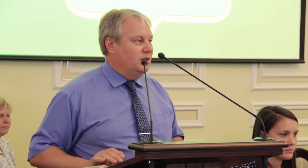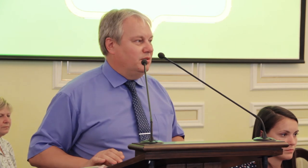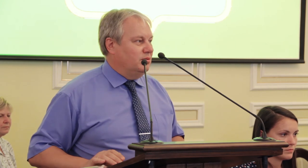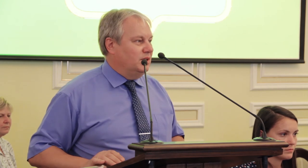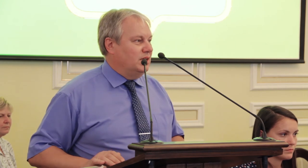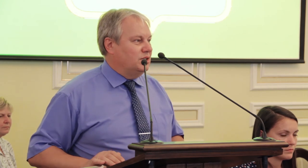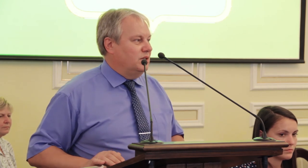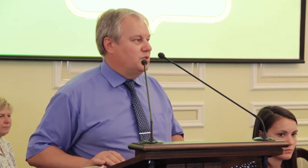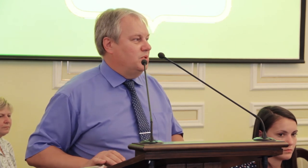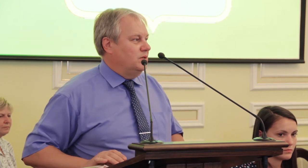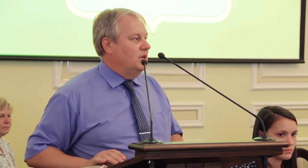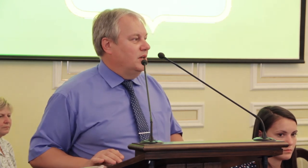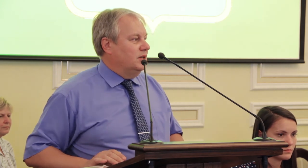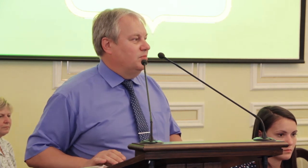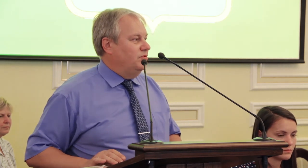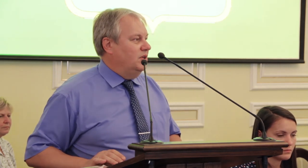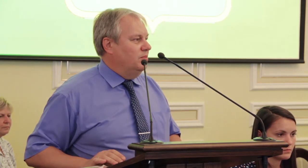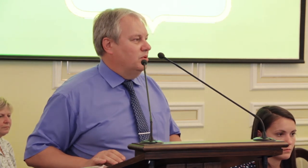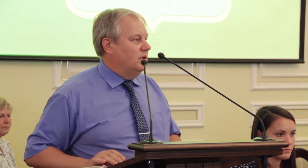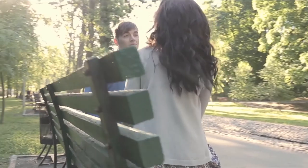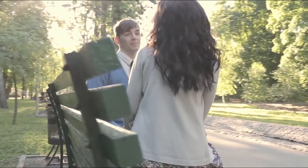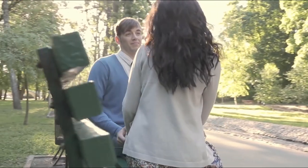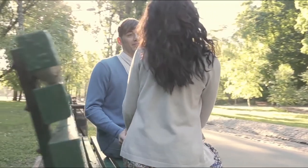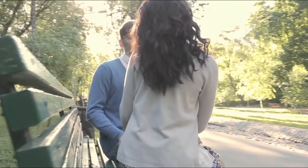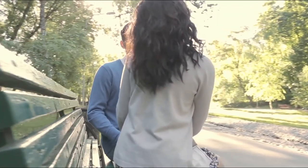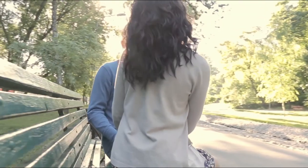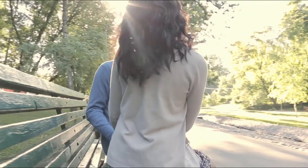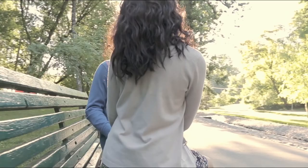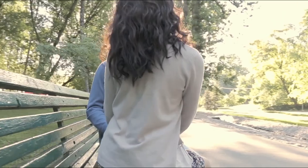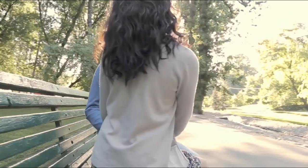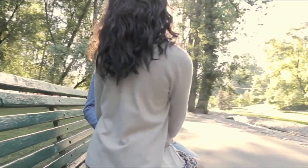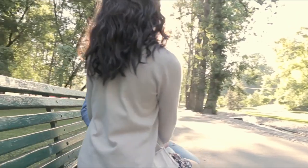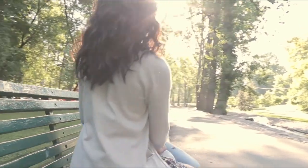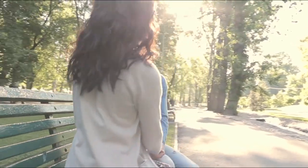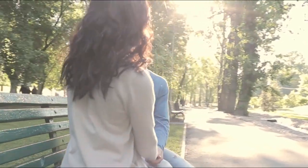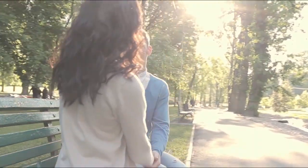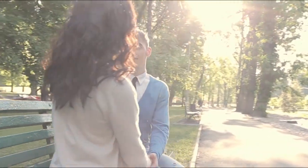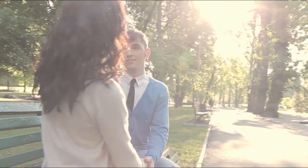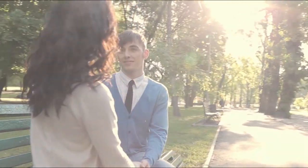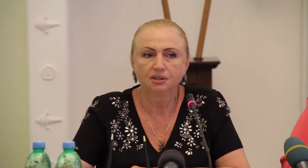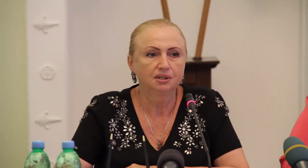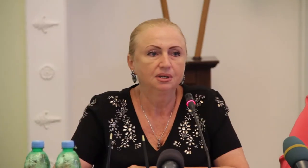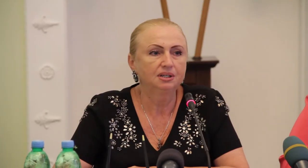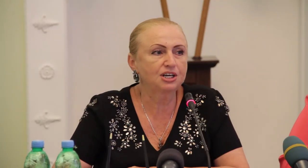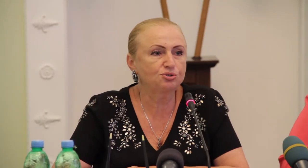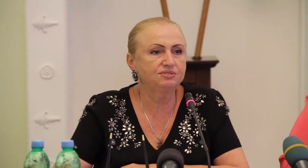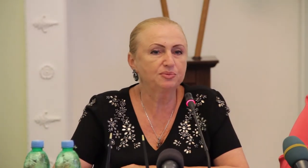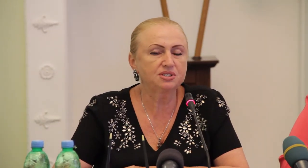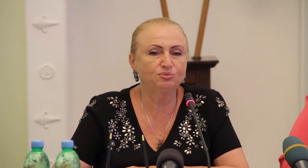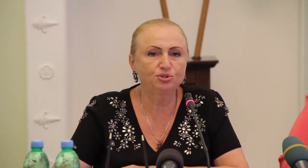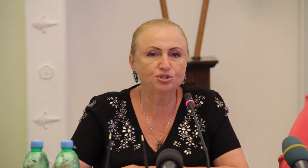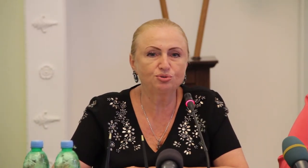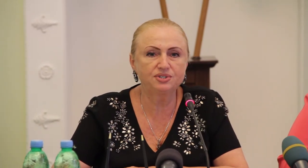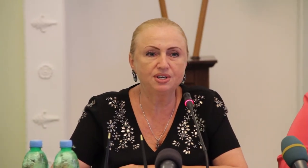проходящему человеку. Я желаю успеха этому фільму. Коліс Фільм уже працює над новою короткометражкою, а заступник міського